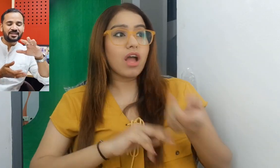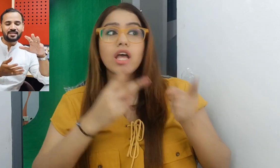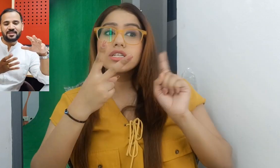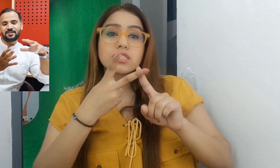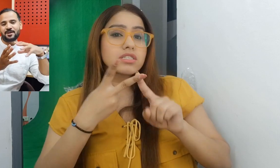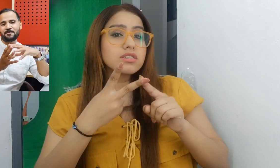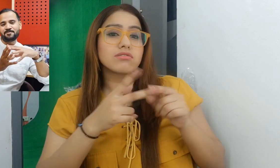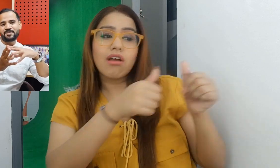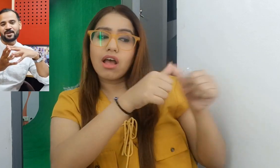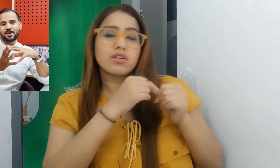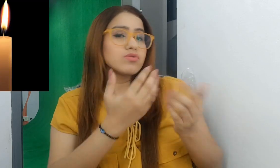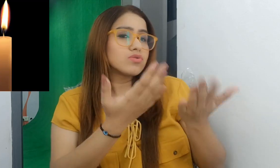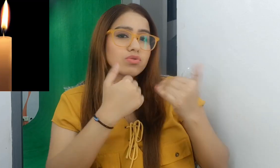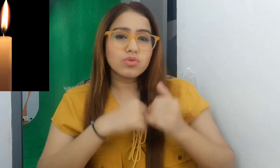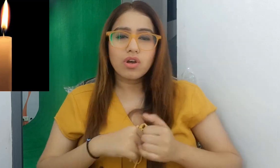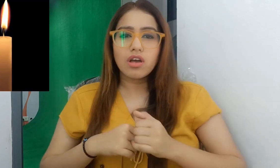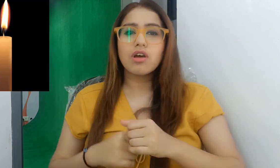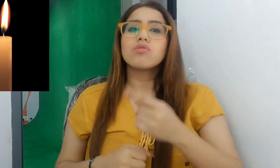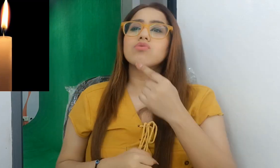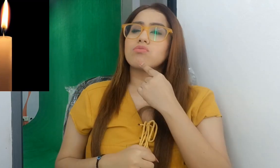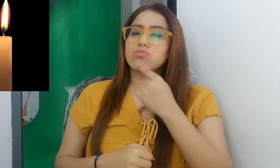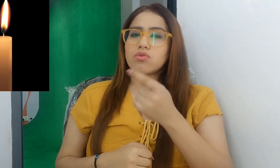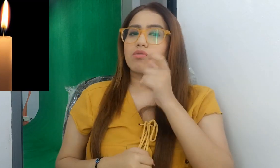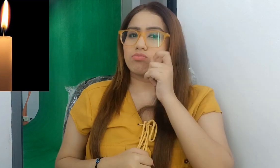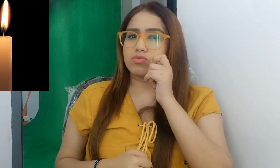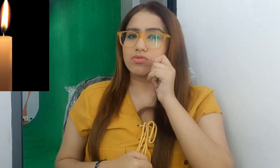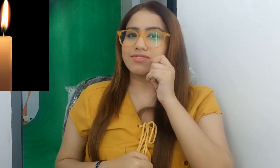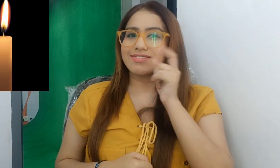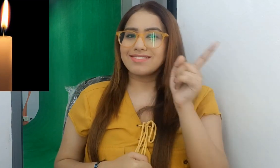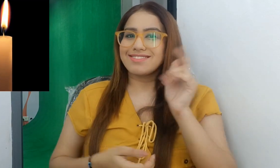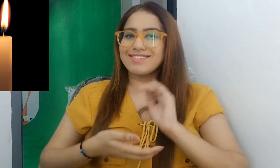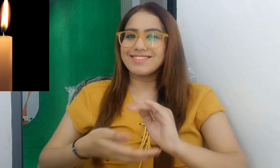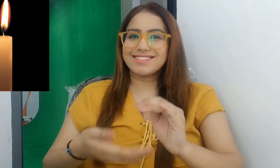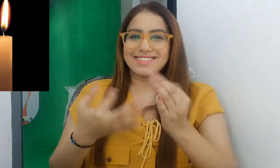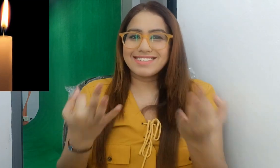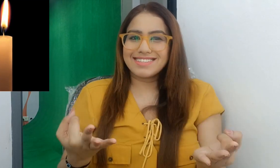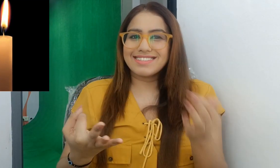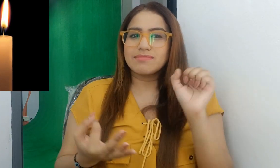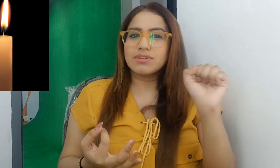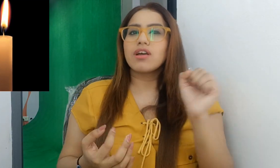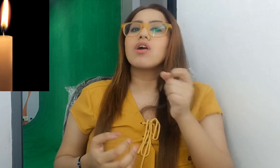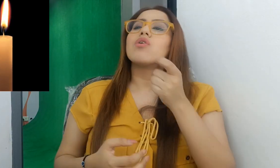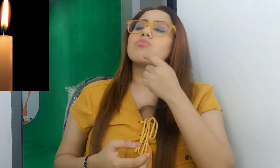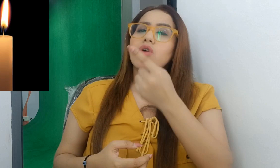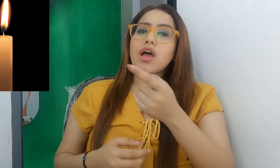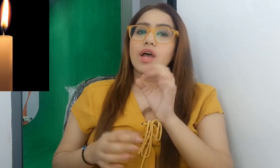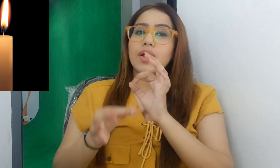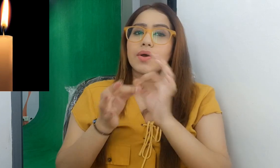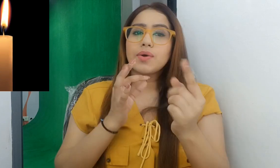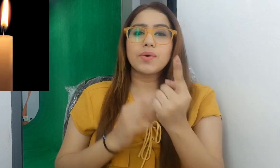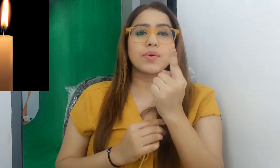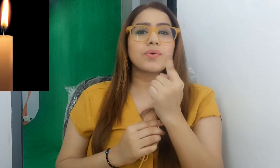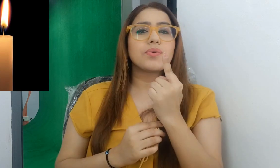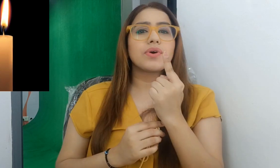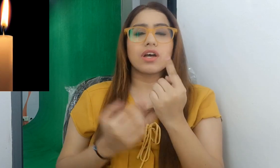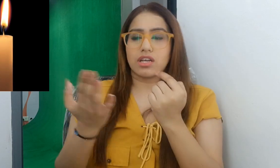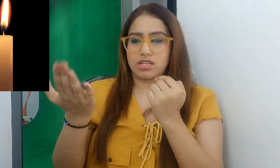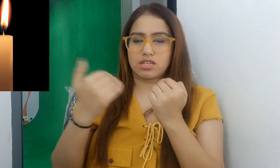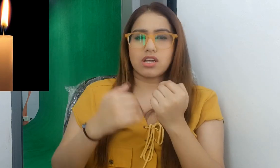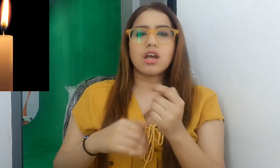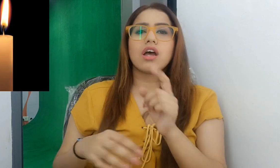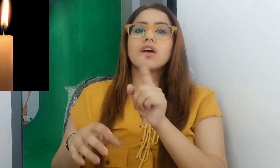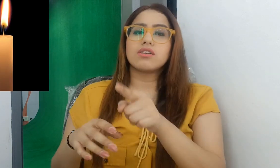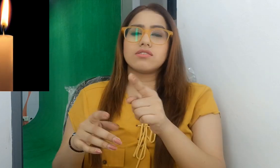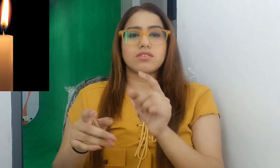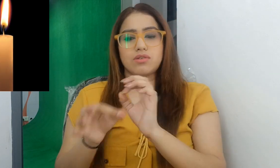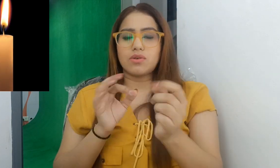जो है कहां तक देखता है। पंडित जी के बेटे ने कहा कि आप एक मोमबत्ती मंगाइए। मोमबत्ती मंगाई गई, फिर मोमबत्ती को जलाया गया। तो पंडित